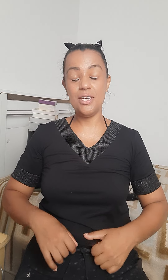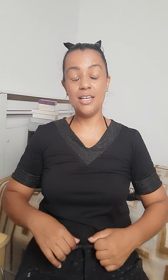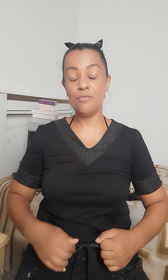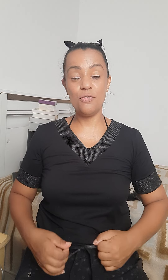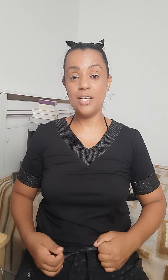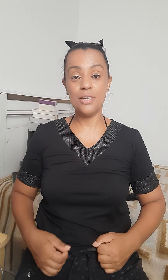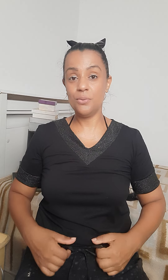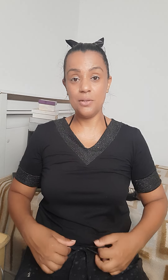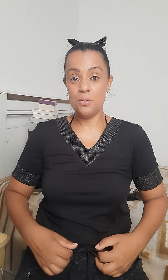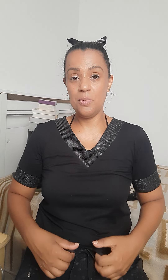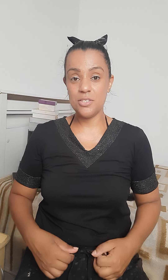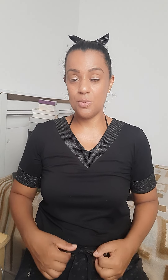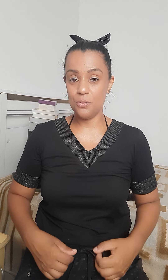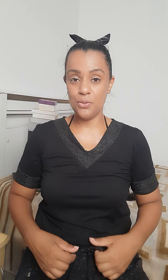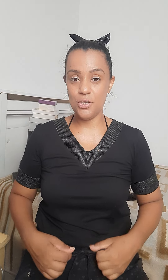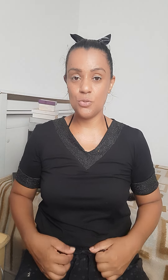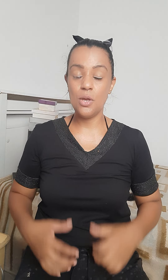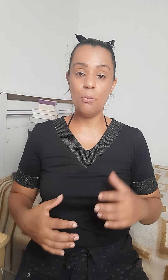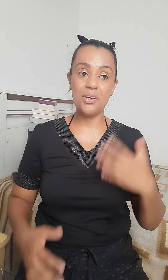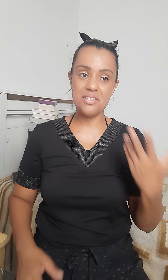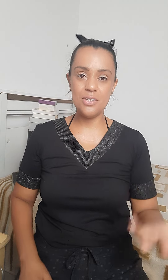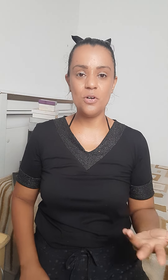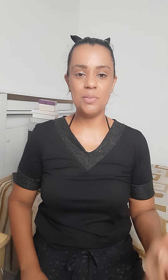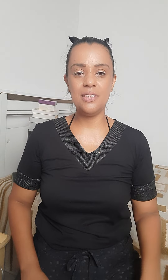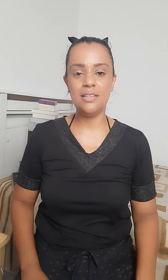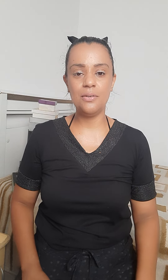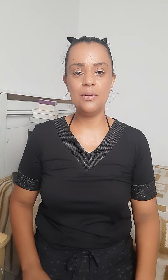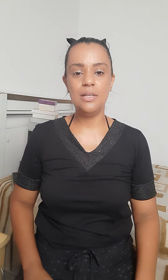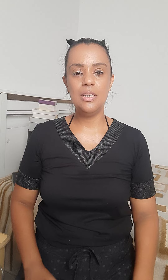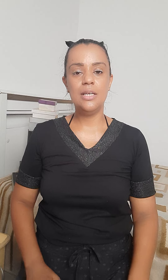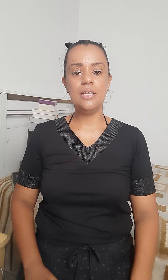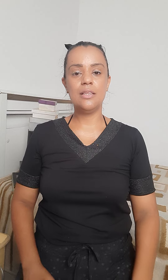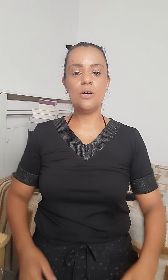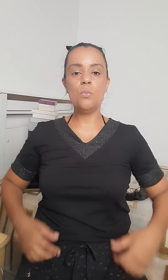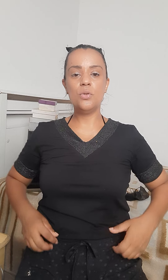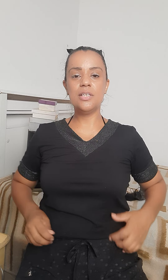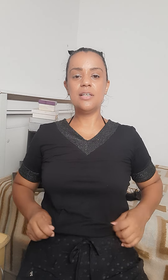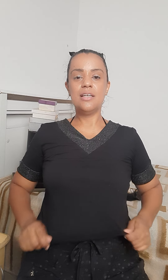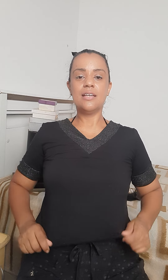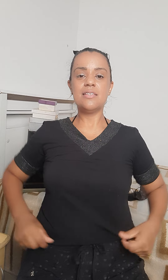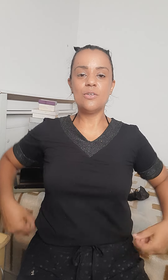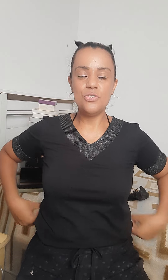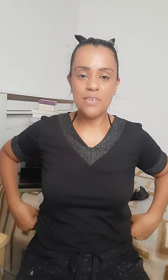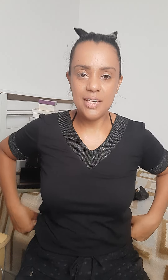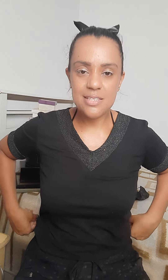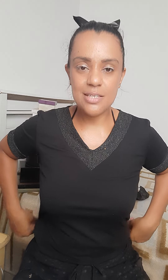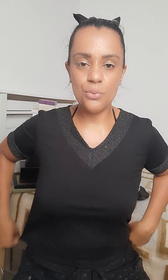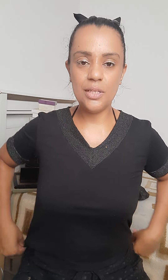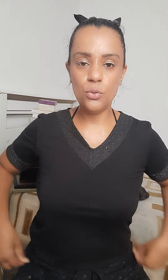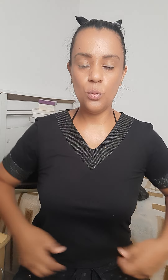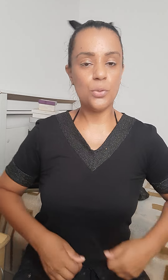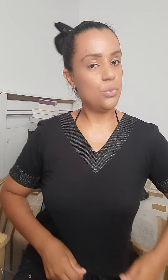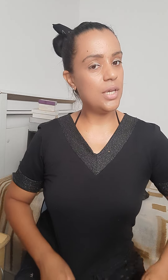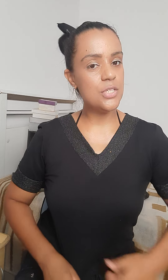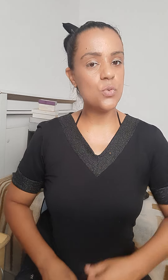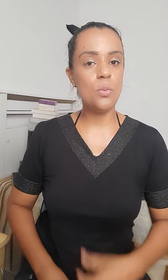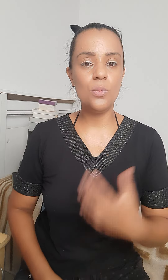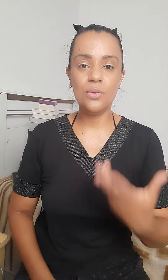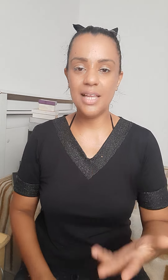e eu vou falar que eu nunca comi mesmo, porque eu não conheço por esse nome, entendeu? Então muda questão de variação, tanto no português como na